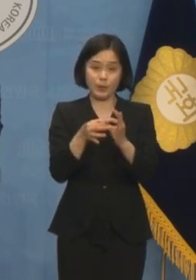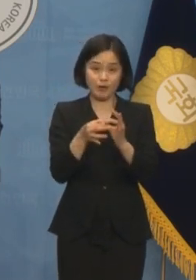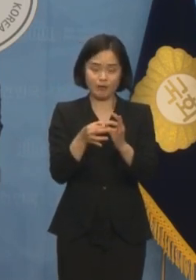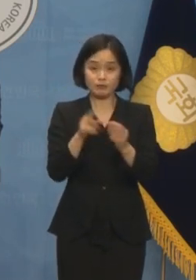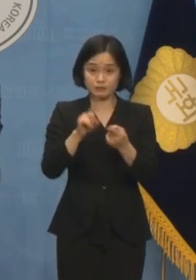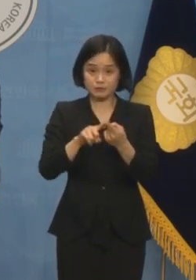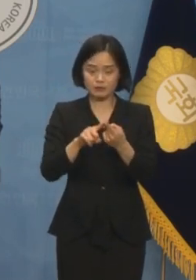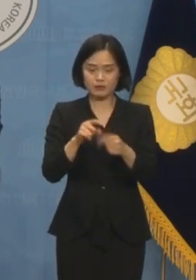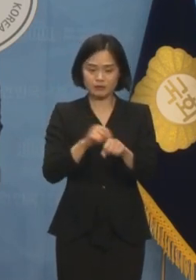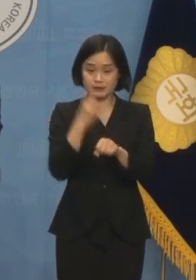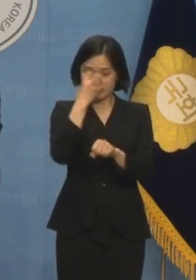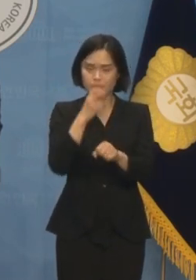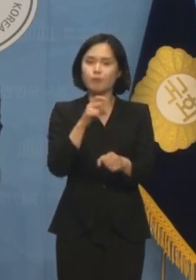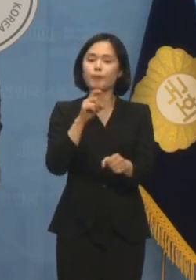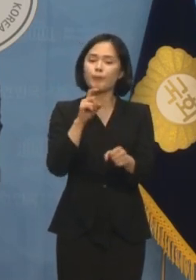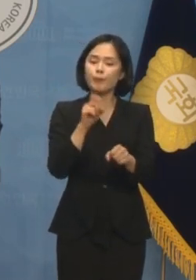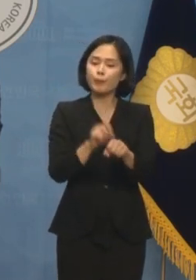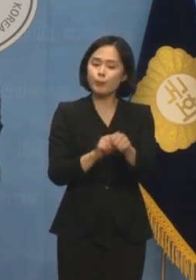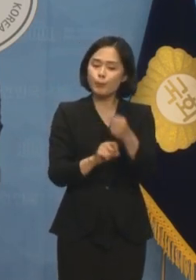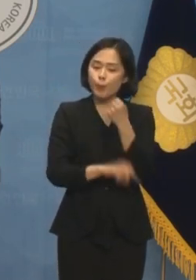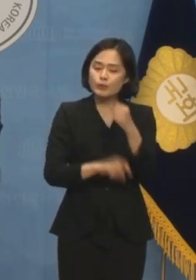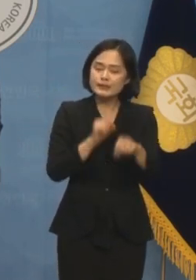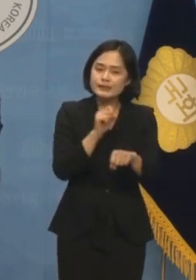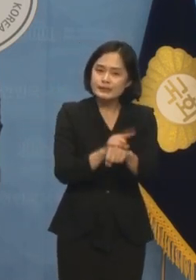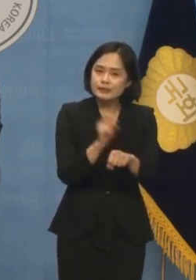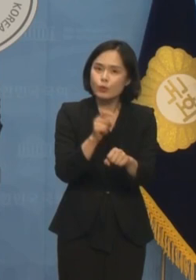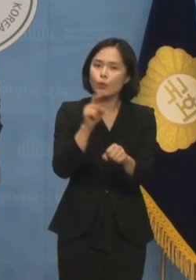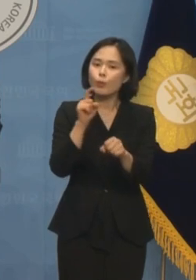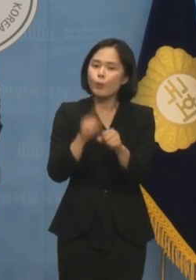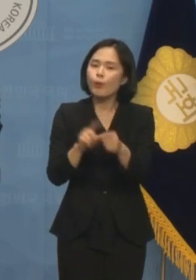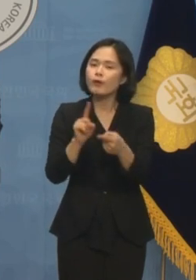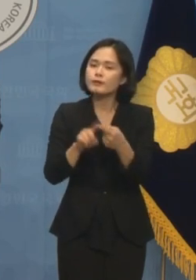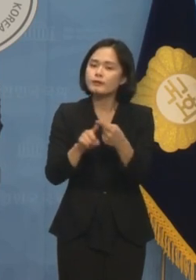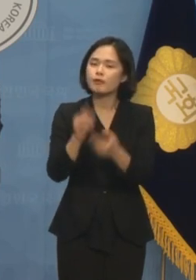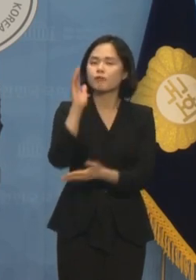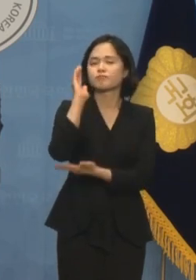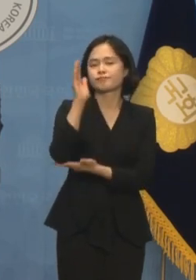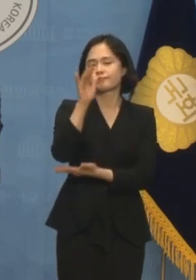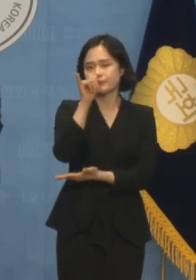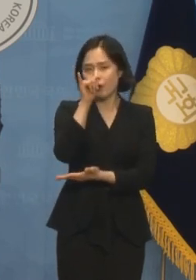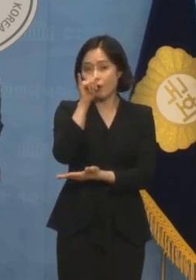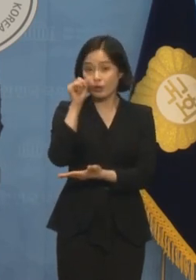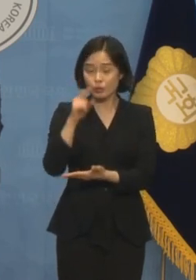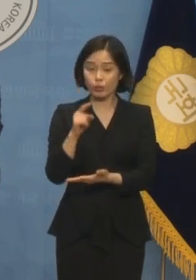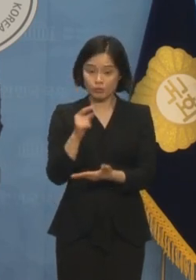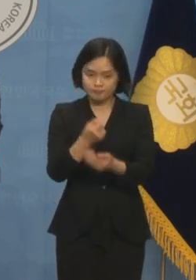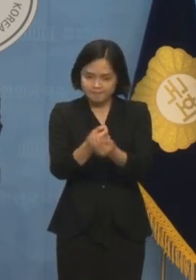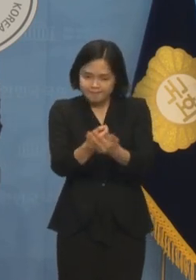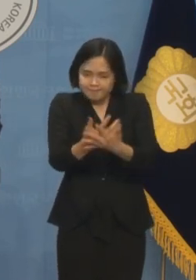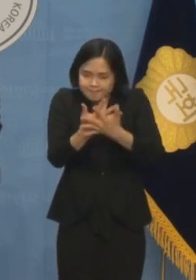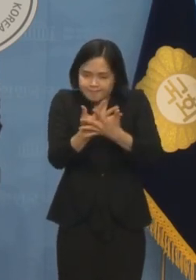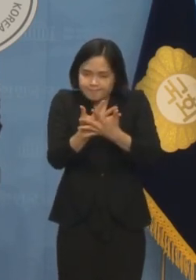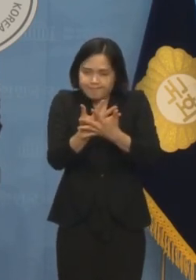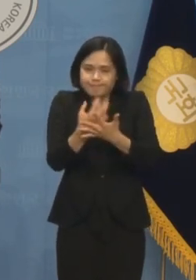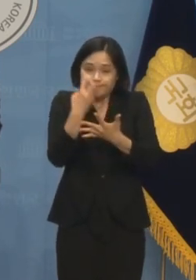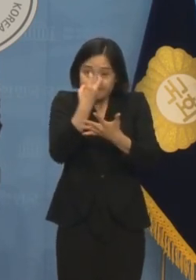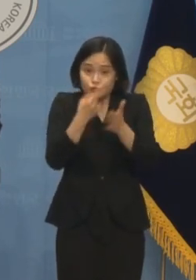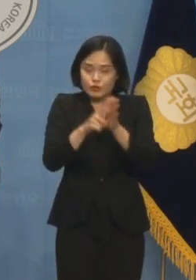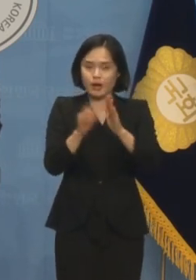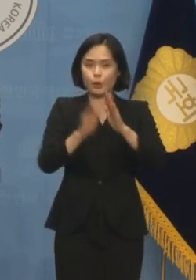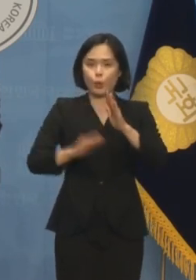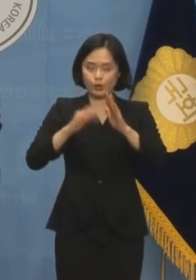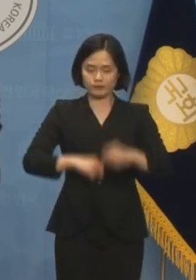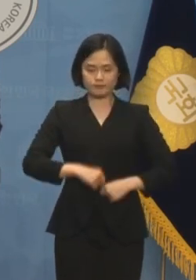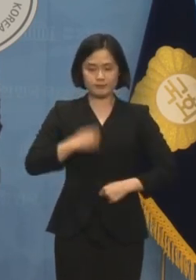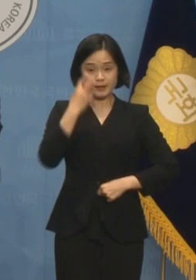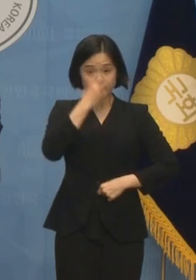본질과 취지를 강조하며 진상을 밝히기 위한 엄정하고 공정한 수사와 함께